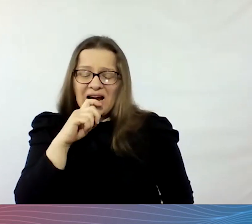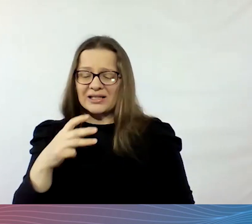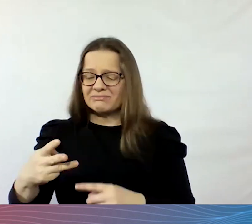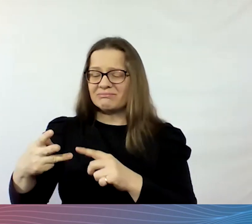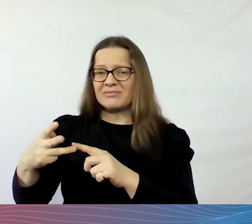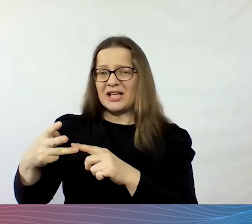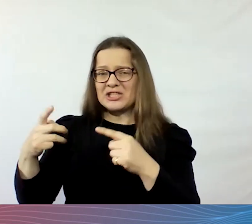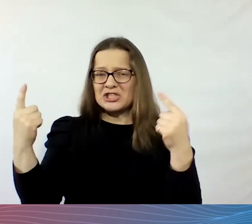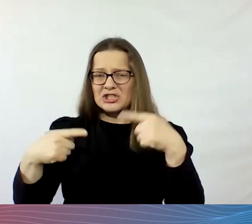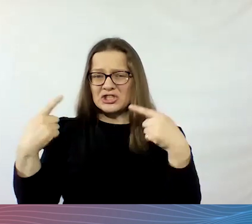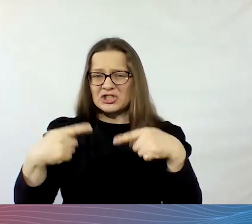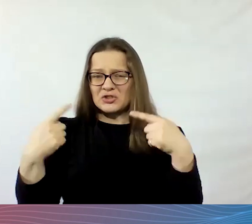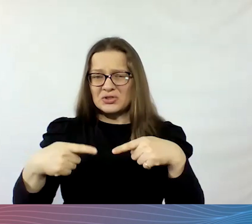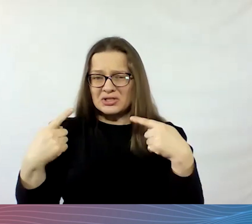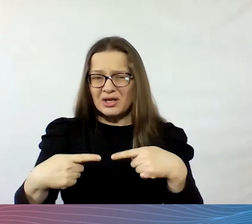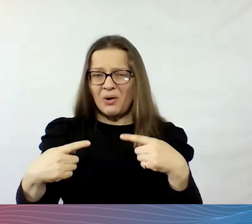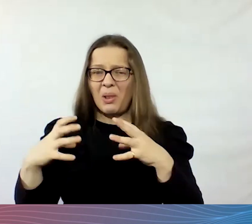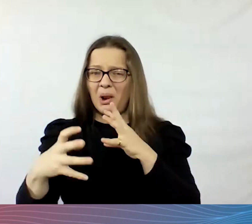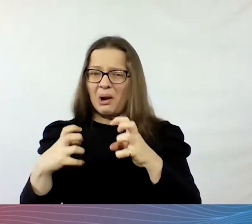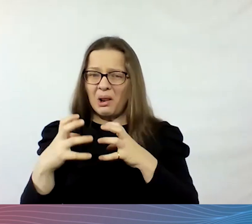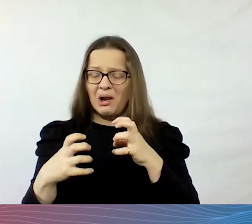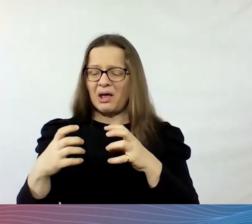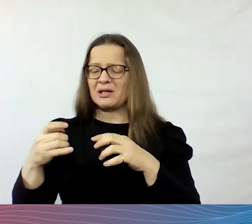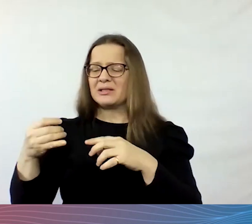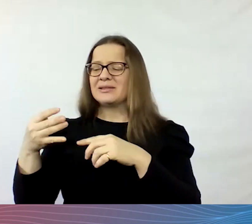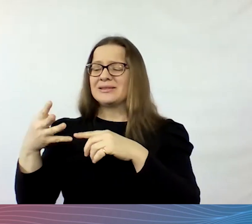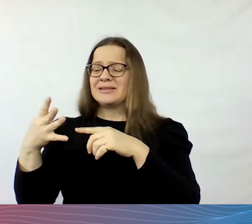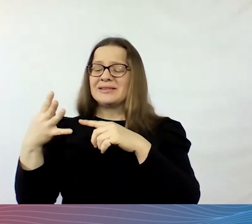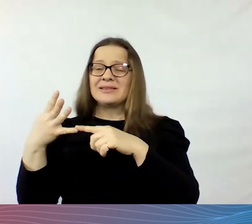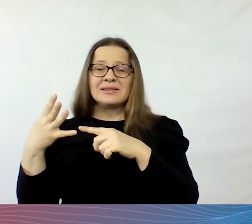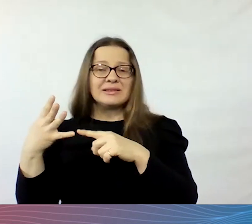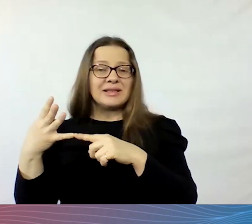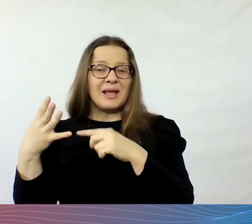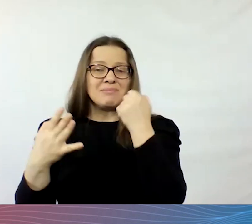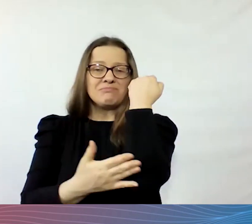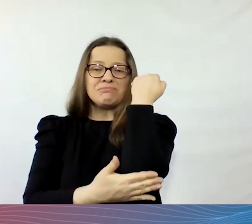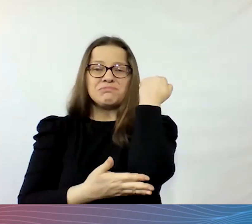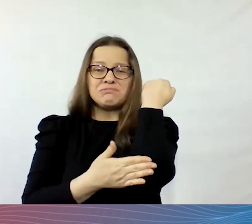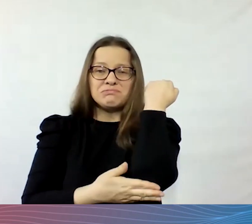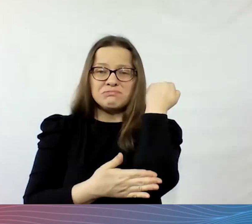só, ciúmes entre nós vai matar qualquer